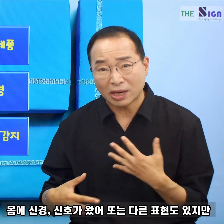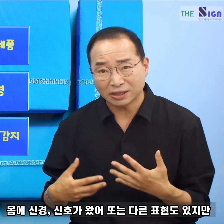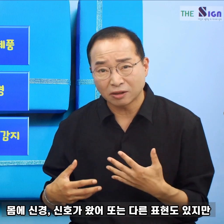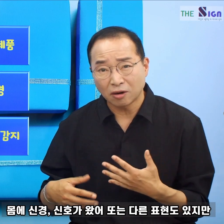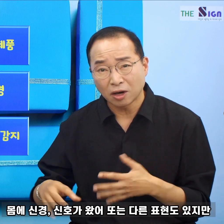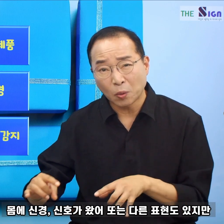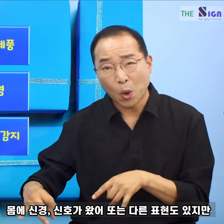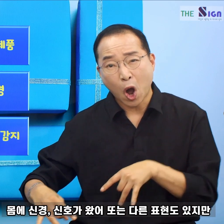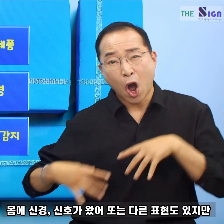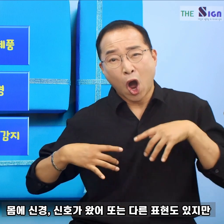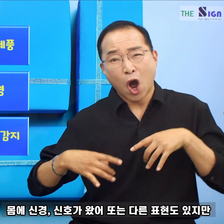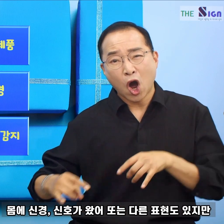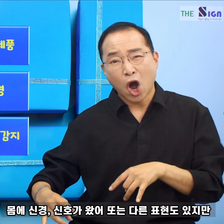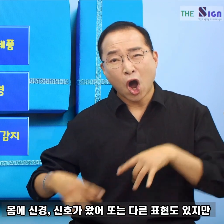왔어.